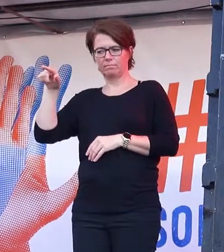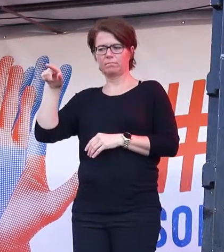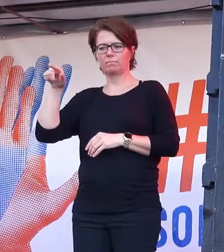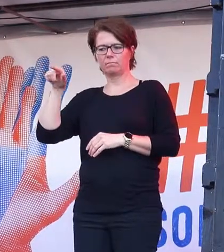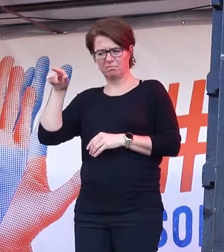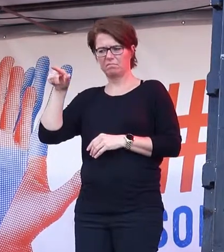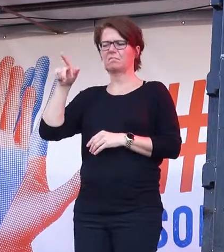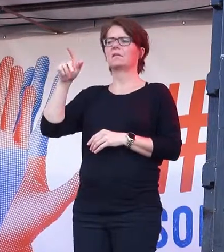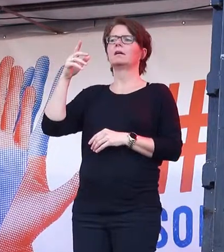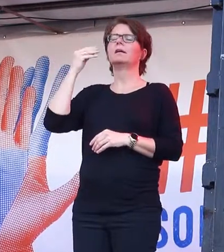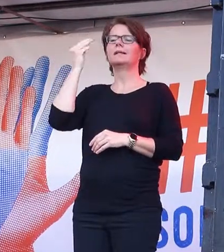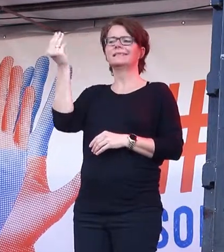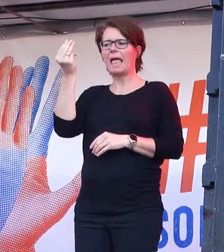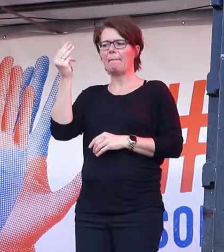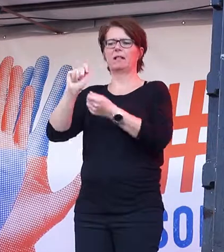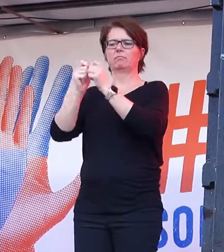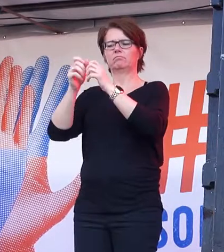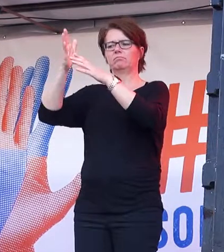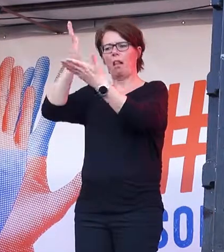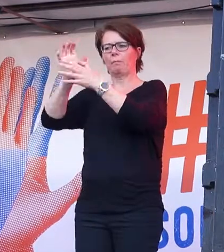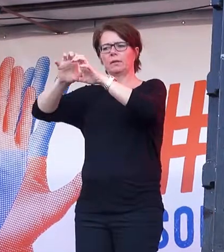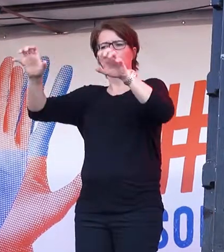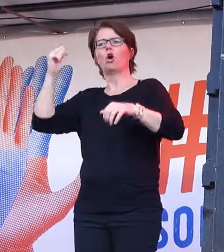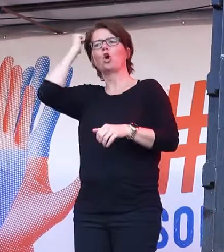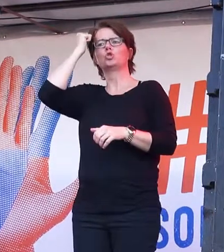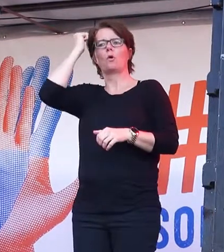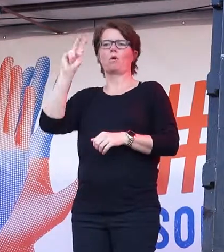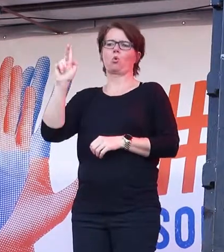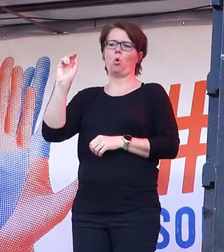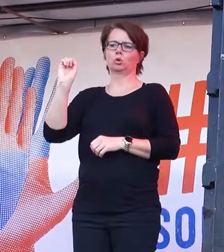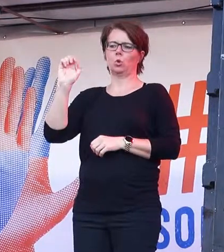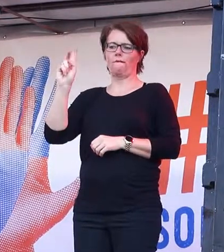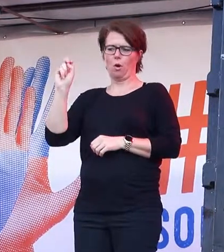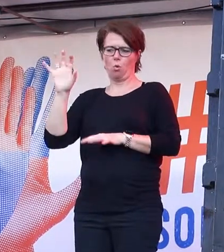so weiter und so fort. Und jetzt ist es scheinbar ein sicheres Herkunftsland.